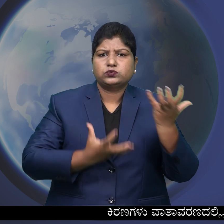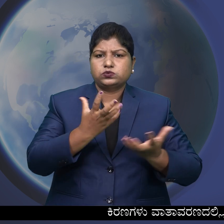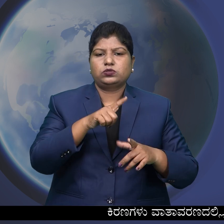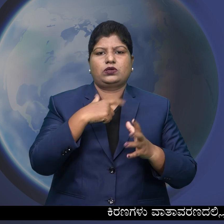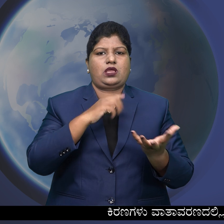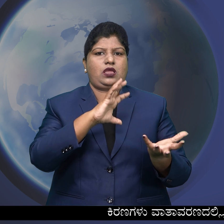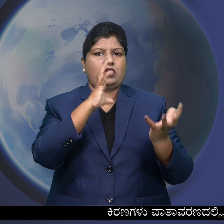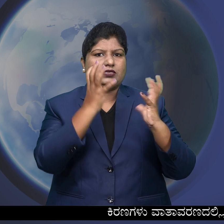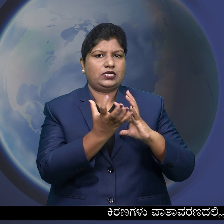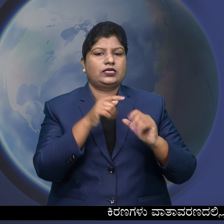ಸಿಕ್ಕಿಬೀಳುತ್ತೆ.